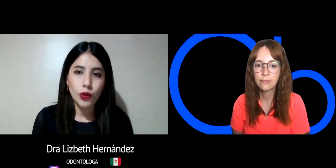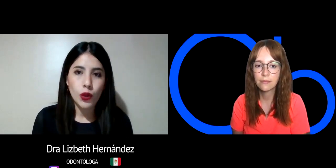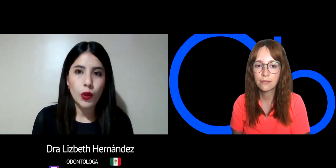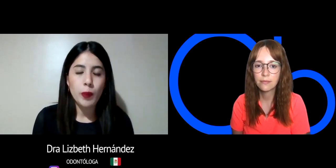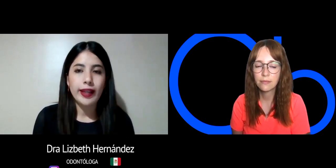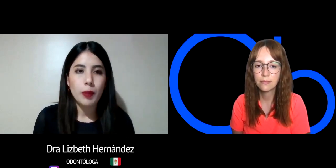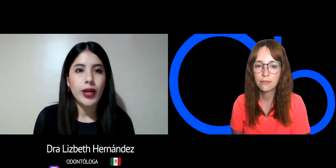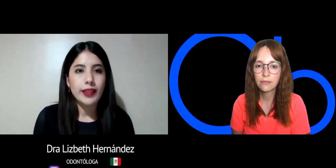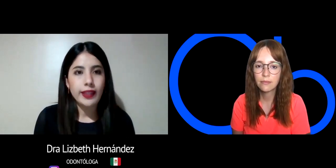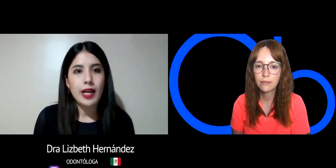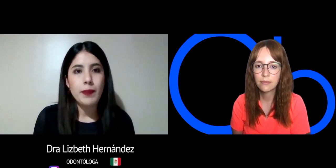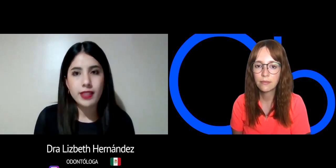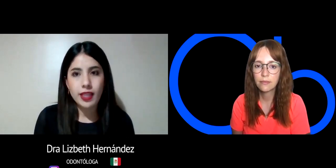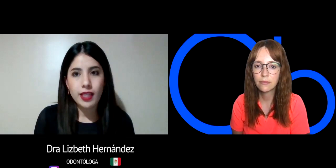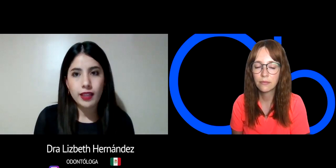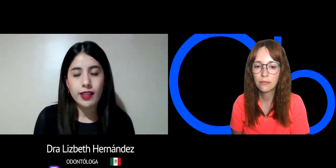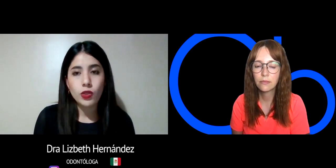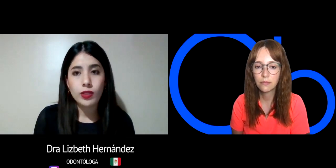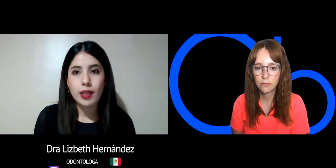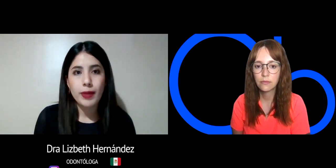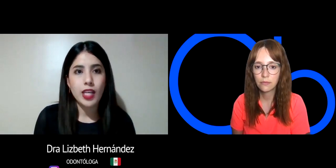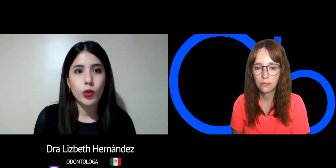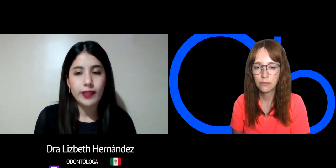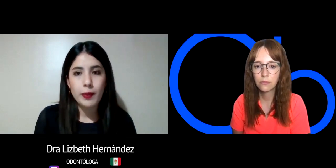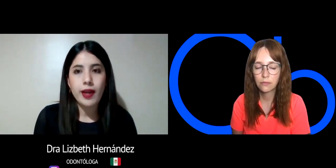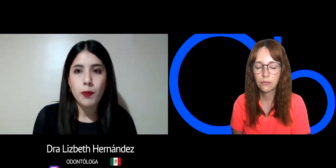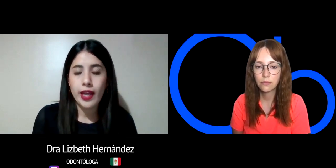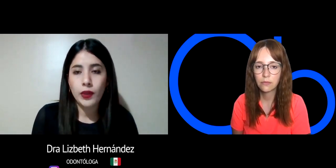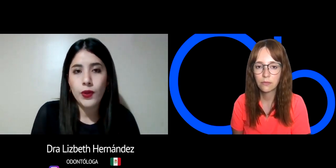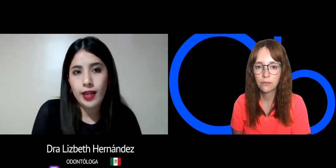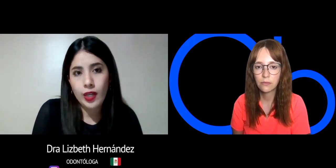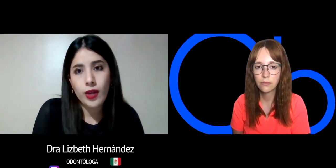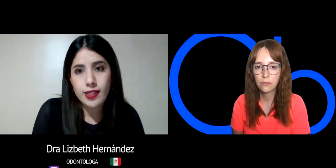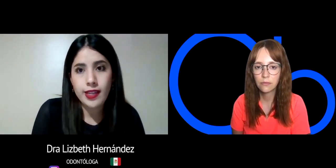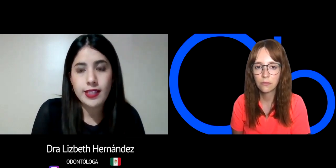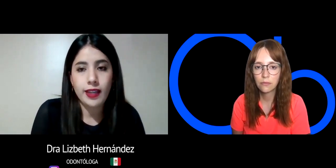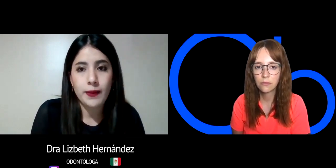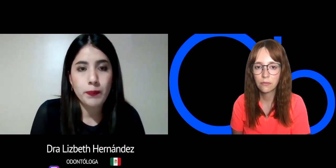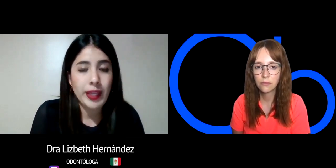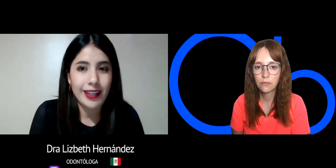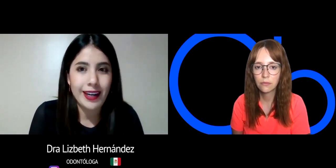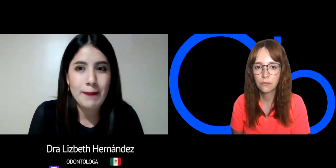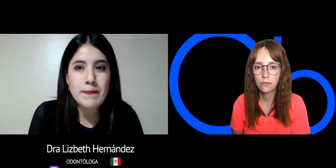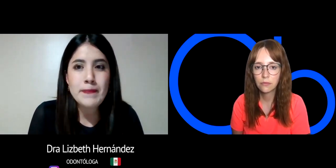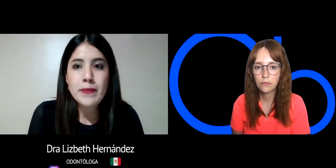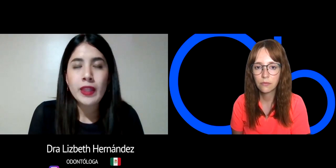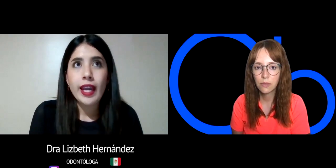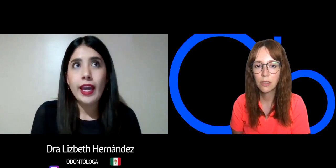el odontólogo para que pueda atender a pacientes con discapacidad auditiva empleando la lengua de señas